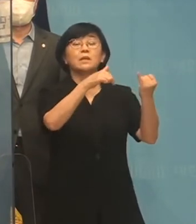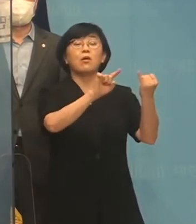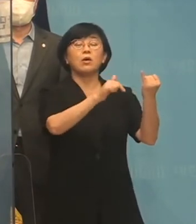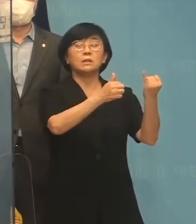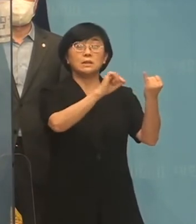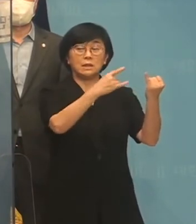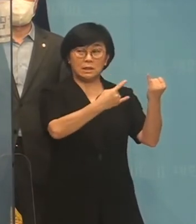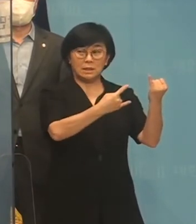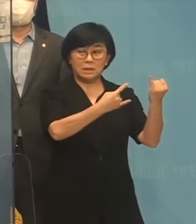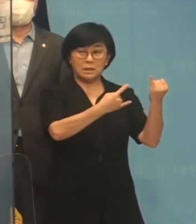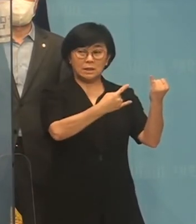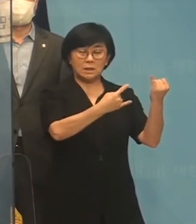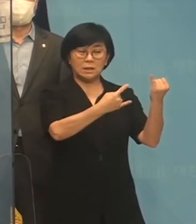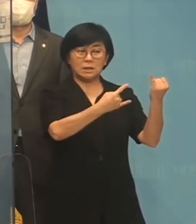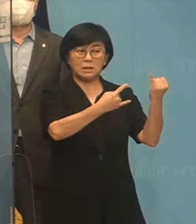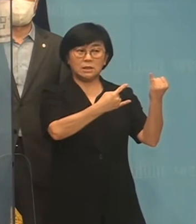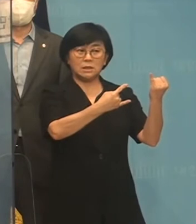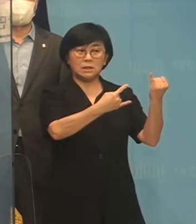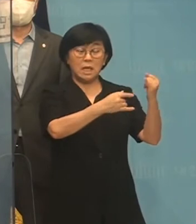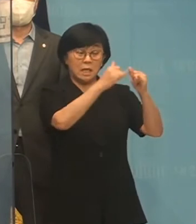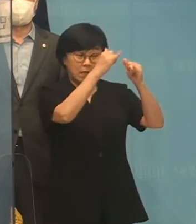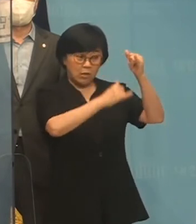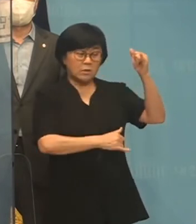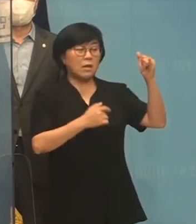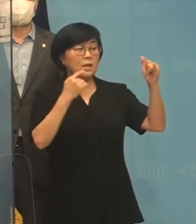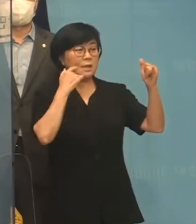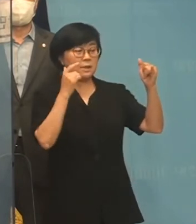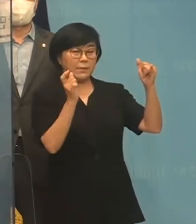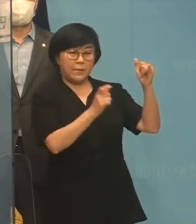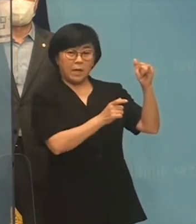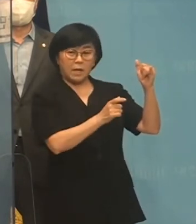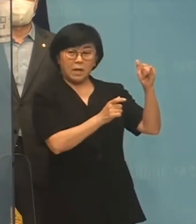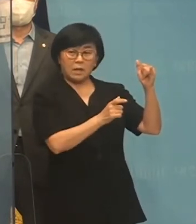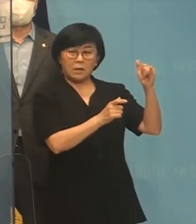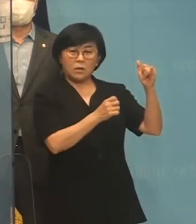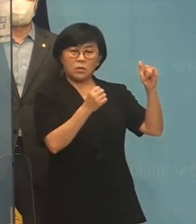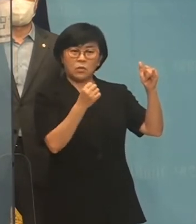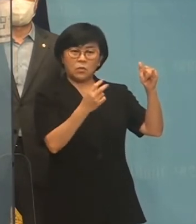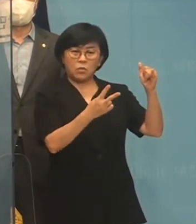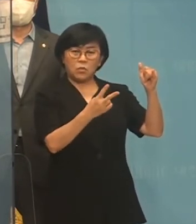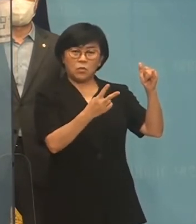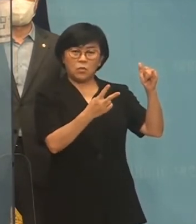김건희 씨의 이력서 위조 이것은 이미